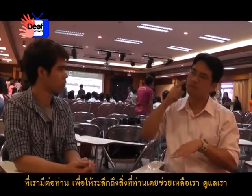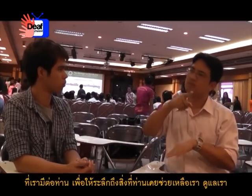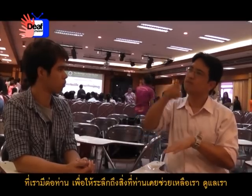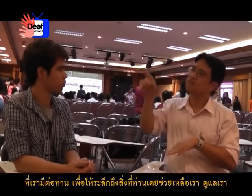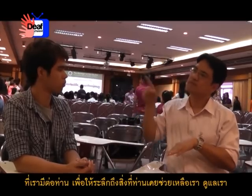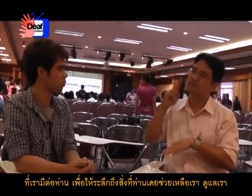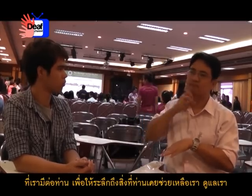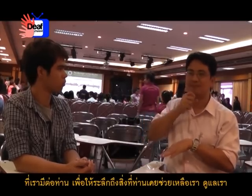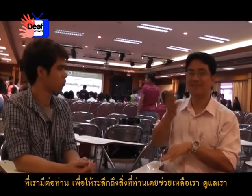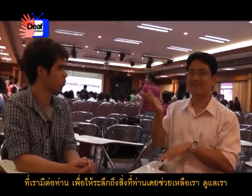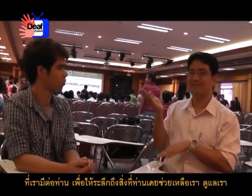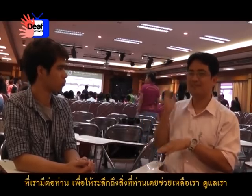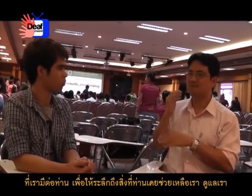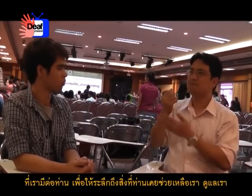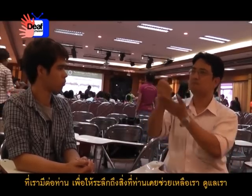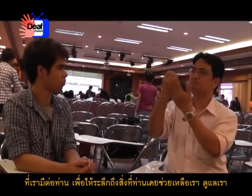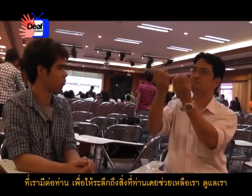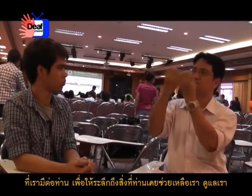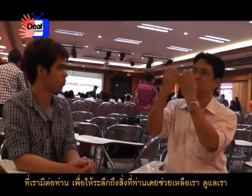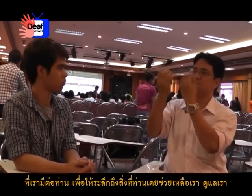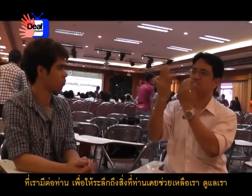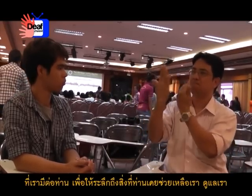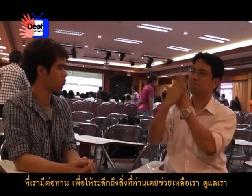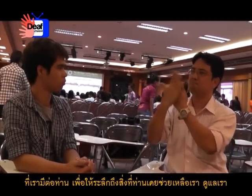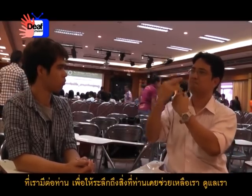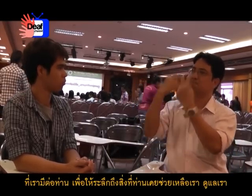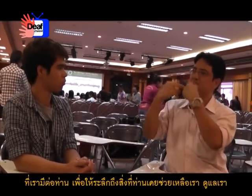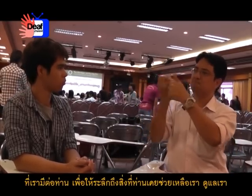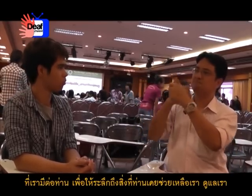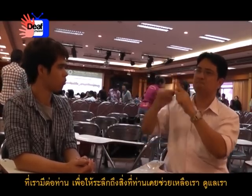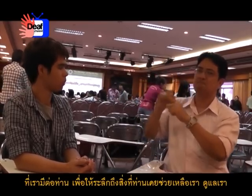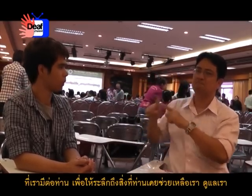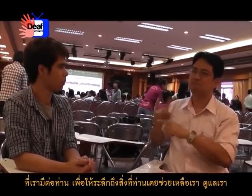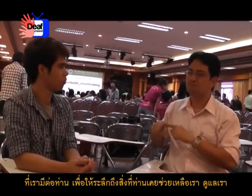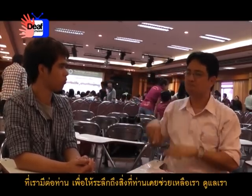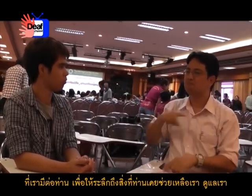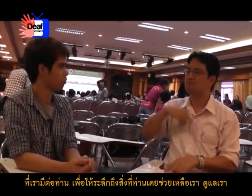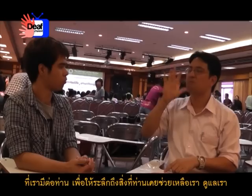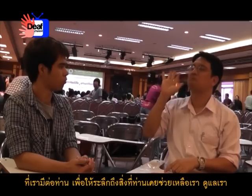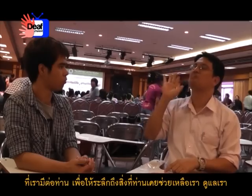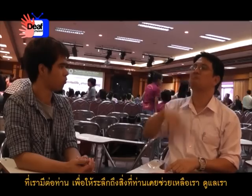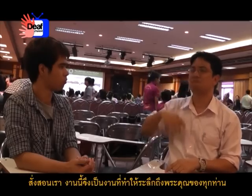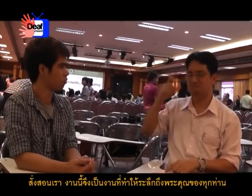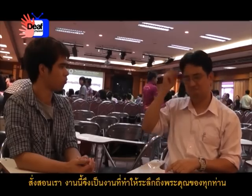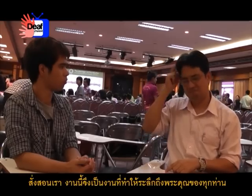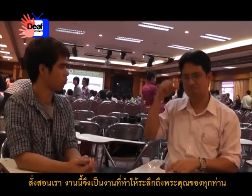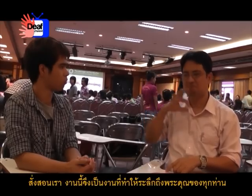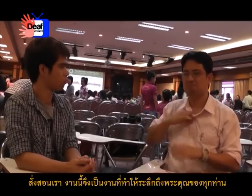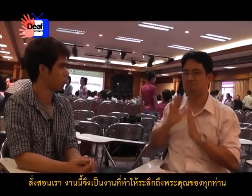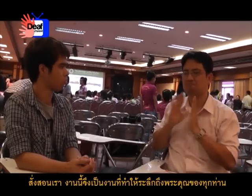านทุกคนดังนั้นนะครับภาพบรรยากาศที่เห็นอยู่ด้านหลังนี้ก็จะเป็นการรดน้ำดำหัวของผู้สูงอายุครับซึ่งเป็นการแสดงมุ